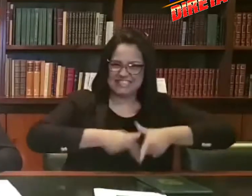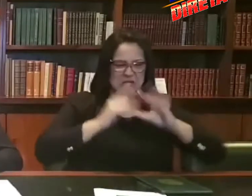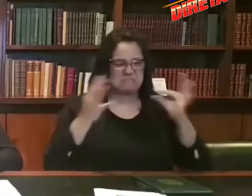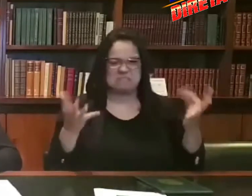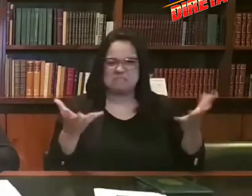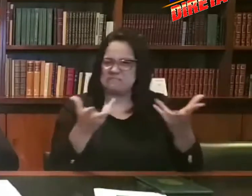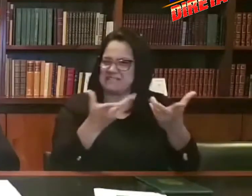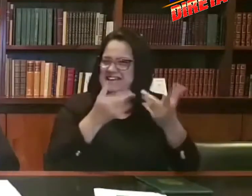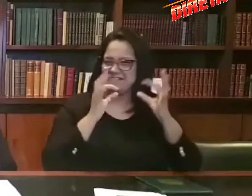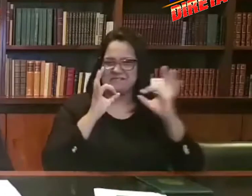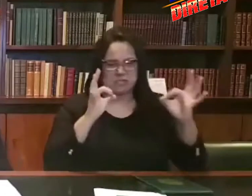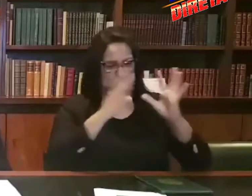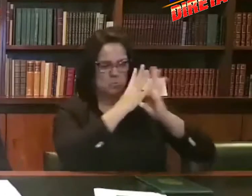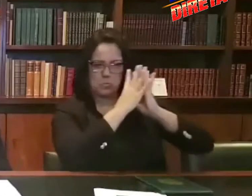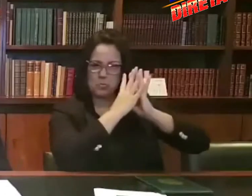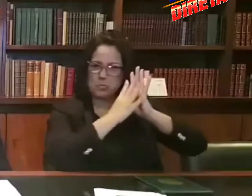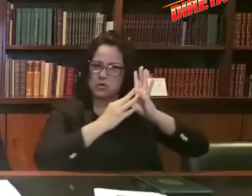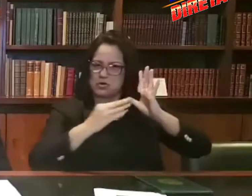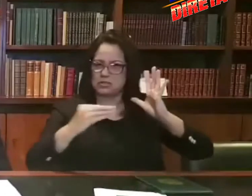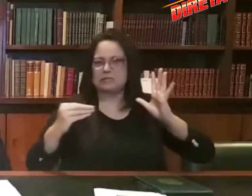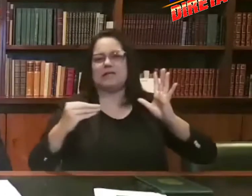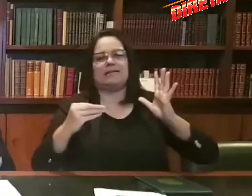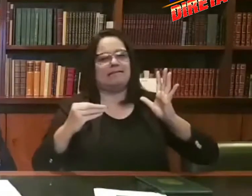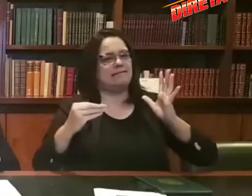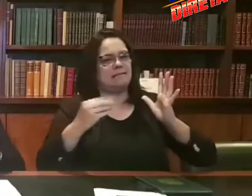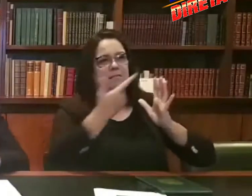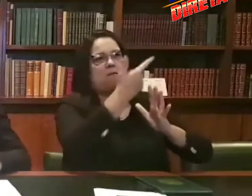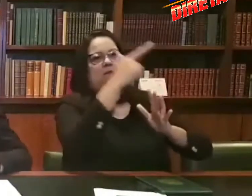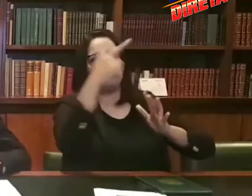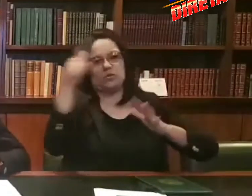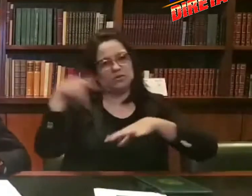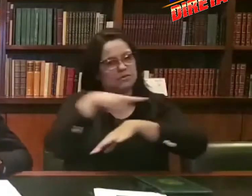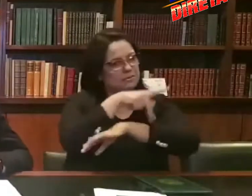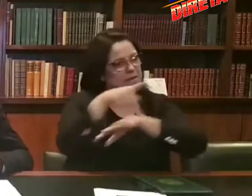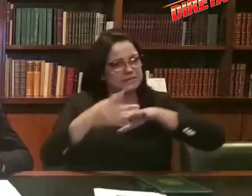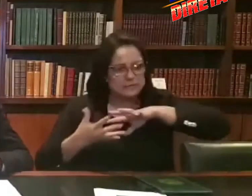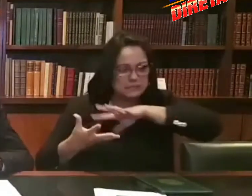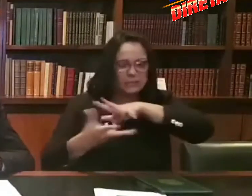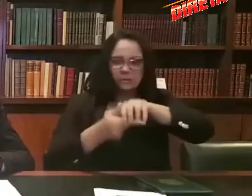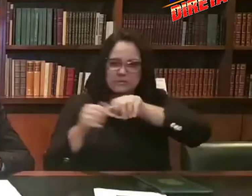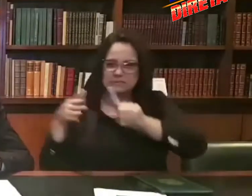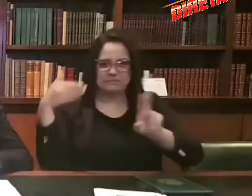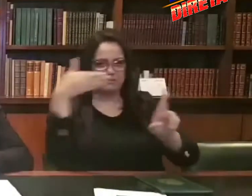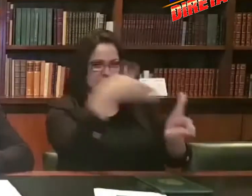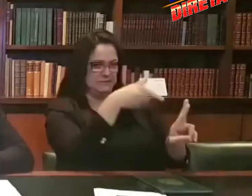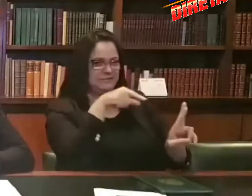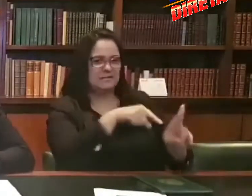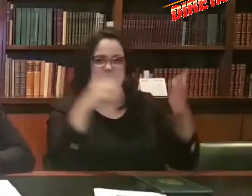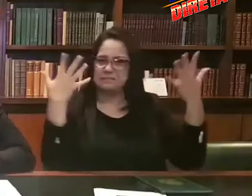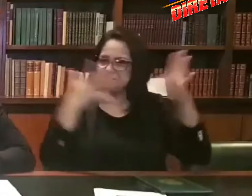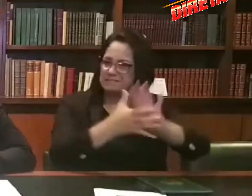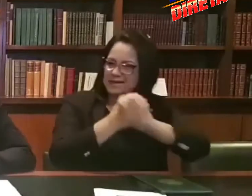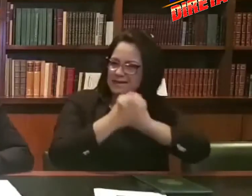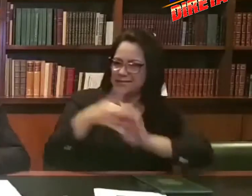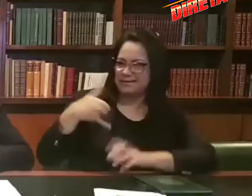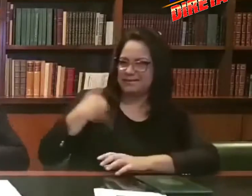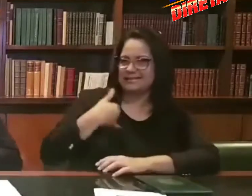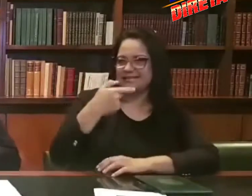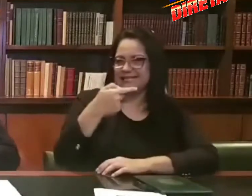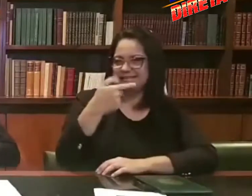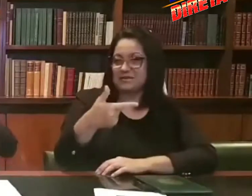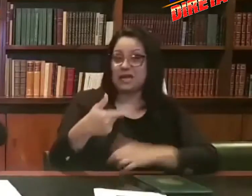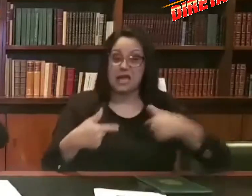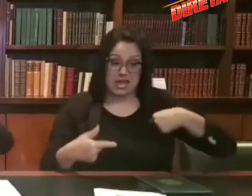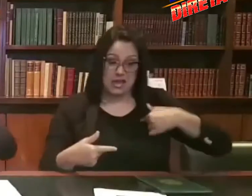povo é fantástico. É exemplo para muitos outros países do mundo. Tá? Okay? Então, Israel, parabéns pelos seus 72 anos. Eu estou